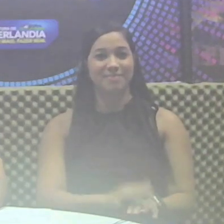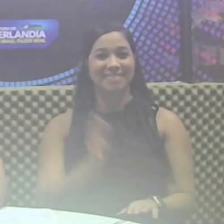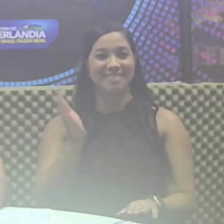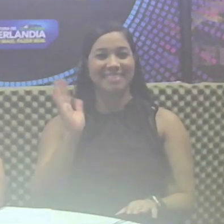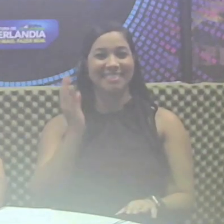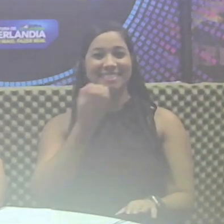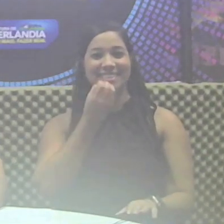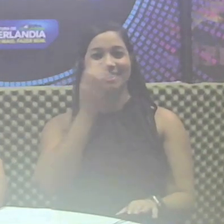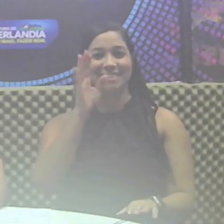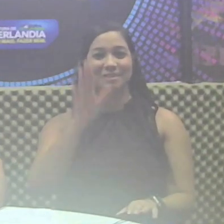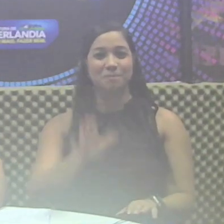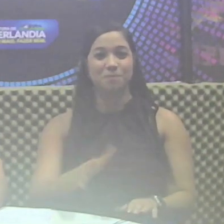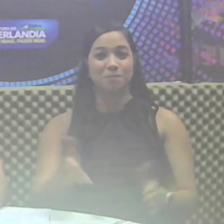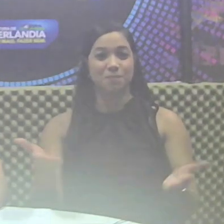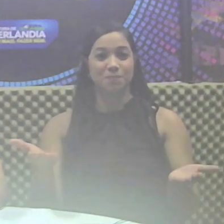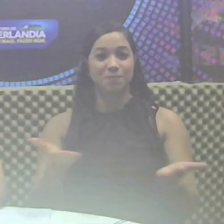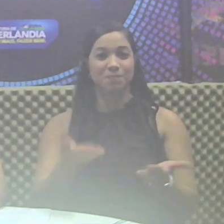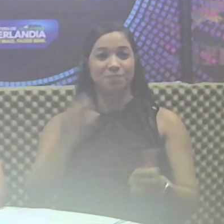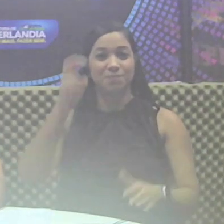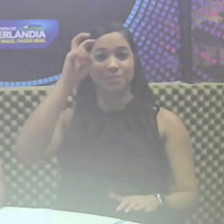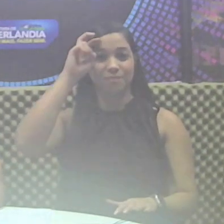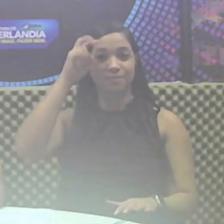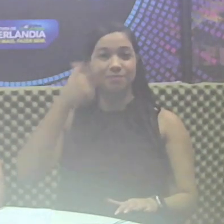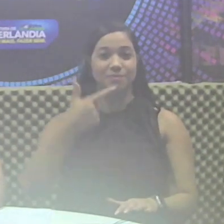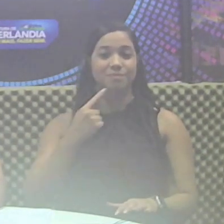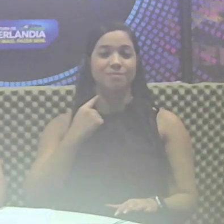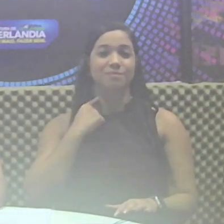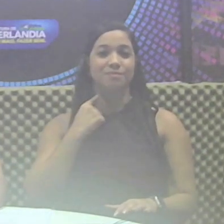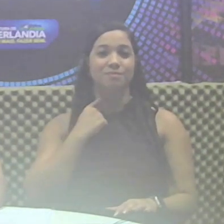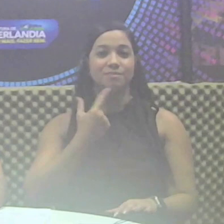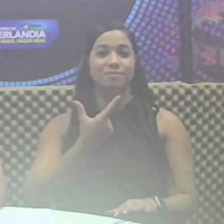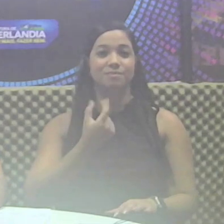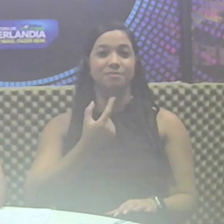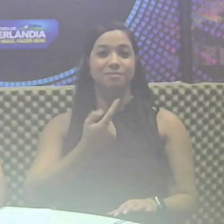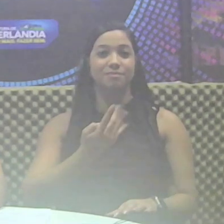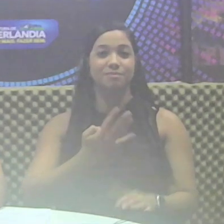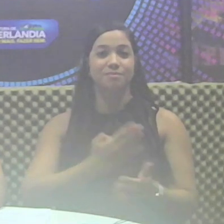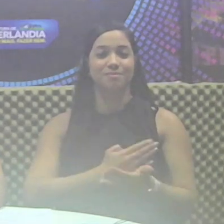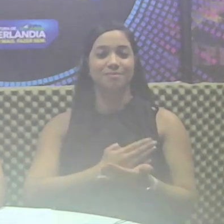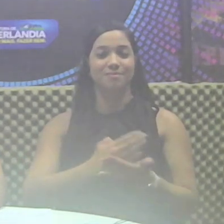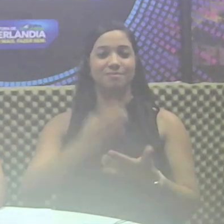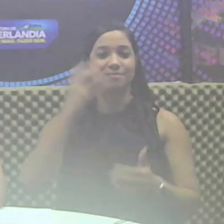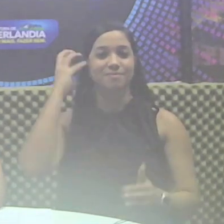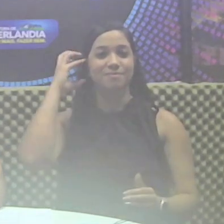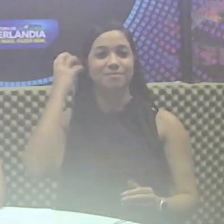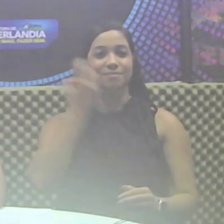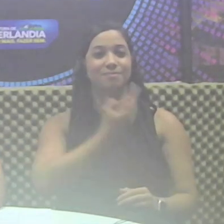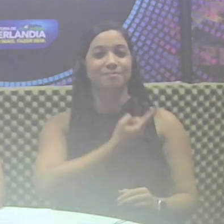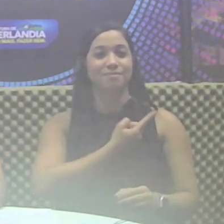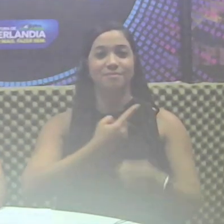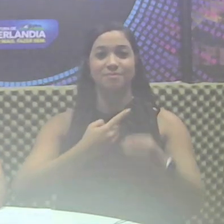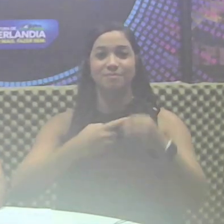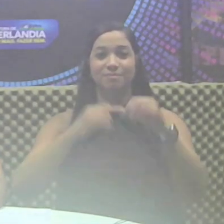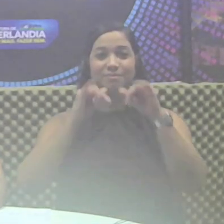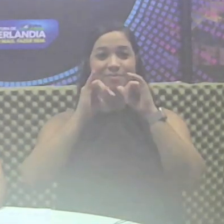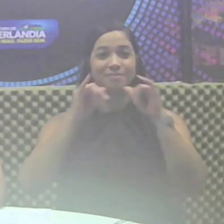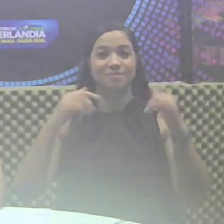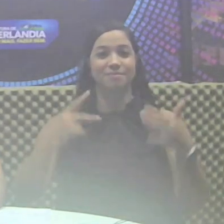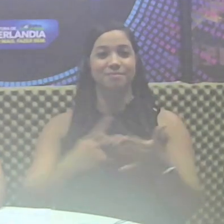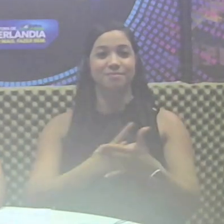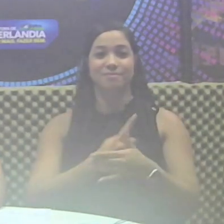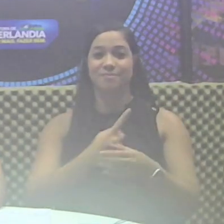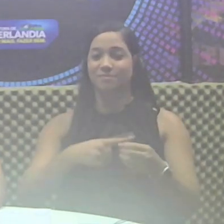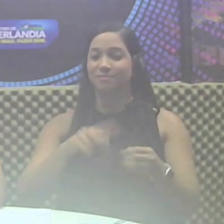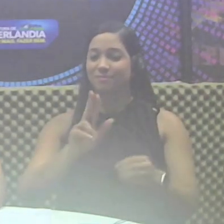Olá, boa tarde. Hoje é quinta-feira, dia 2 de maio de 2024. Está no ar a Rádio Nossa Cidade com boletim de notícias sobre o que de fato